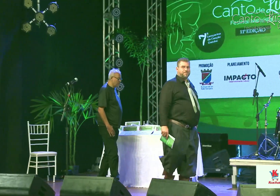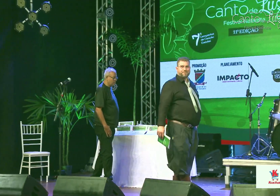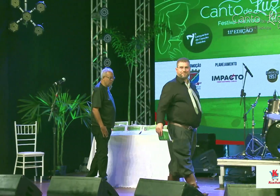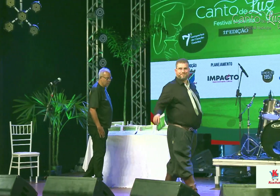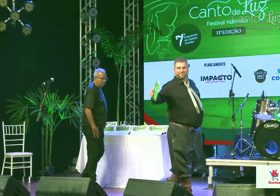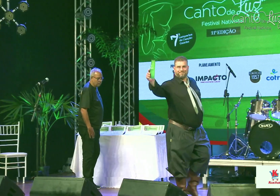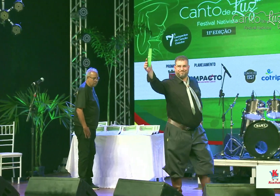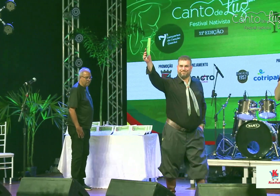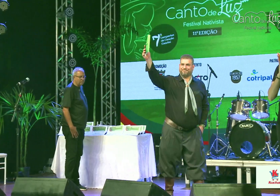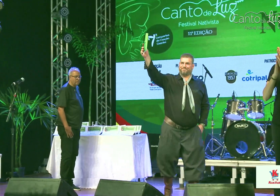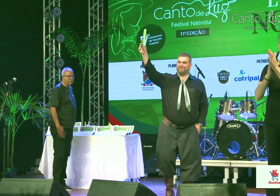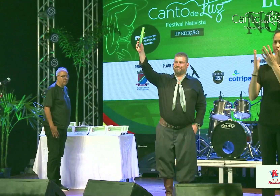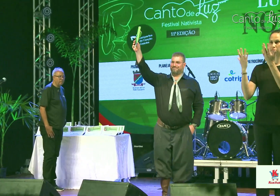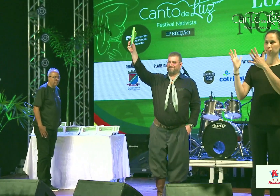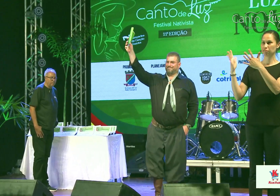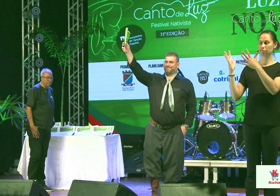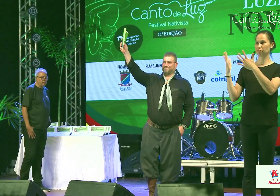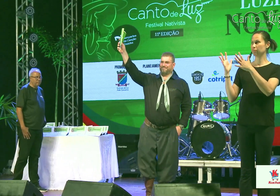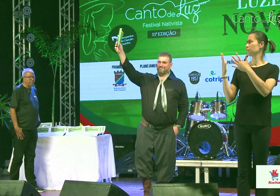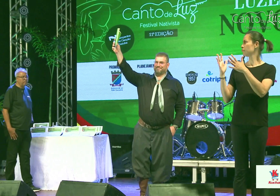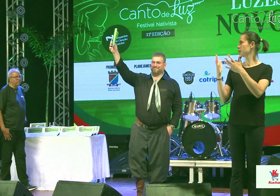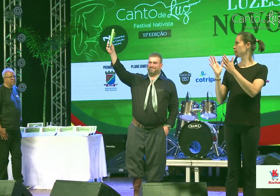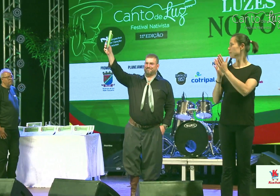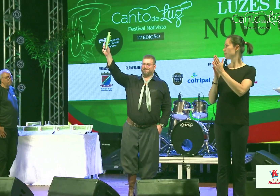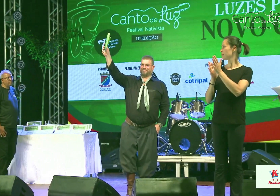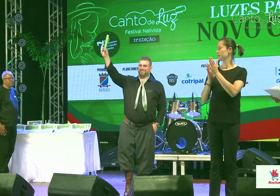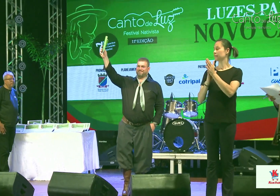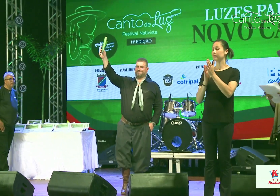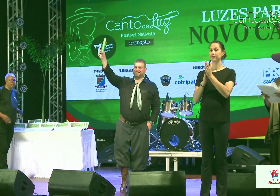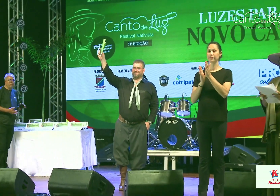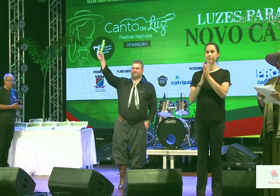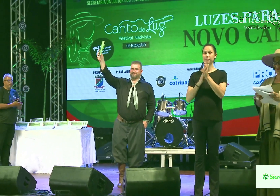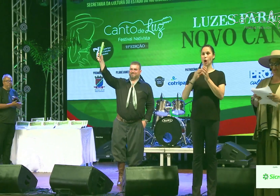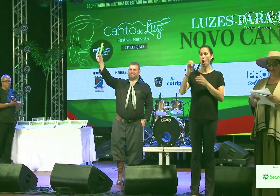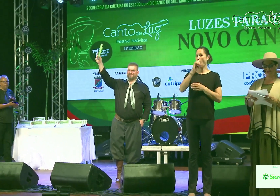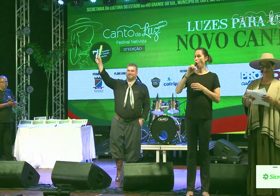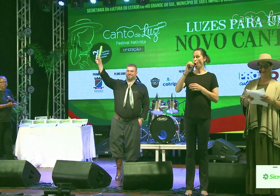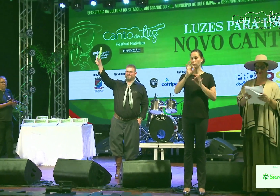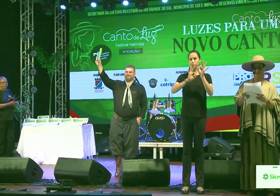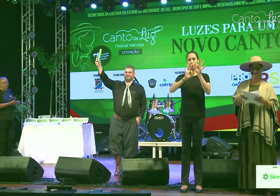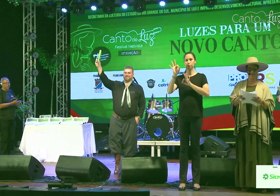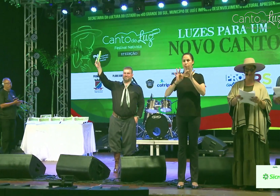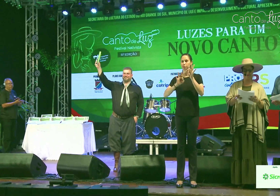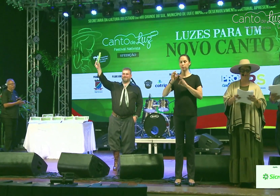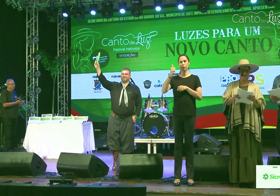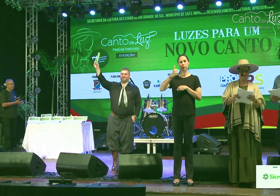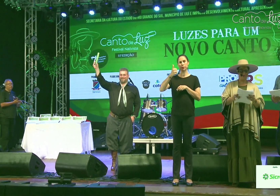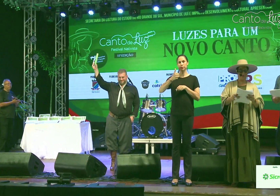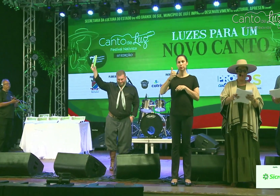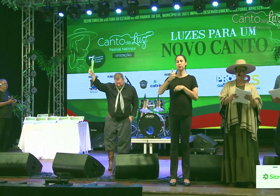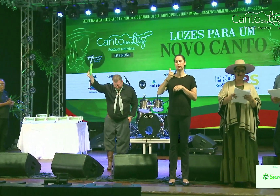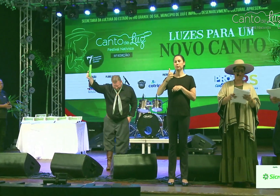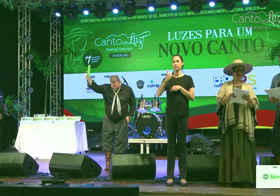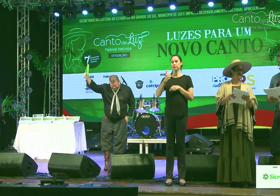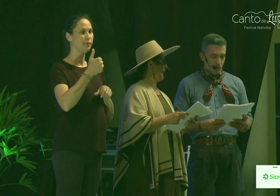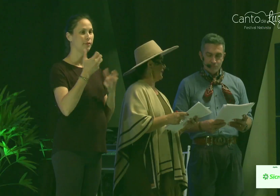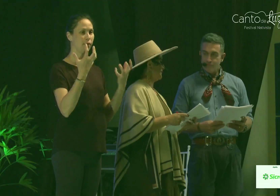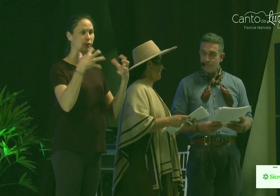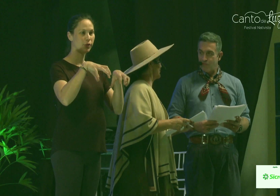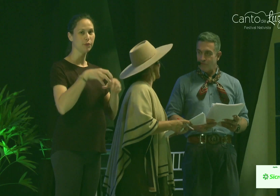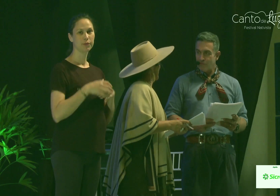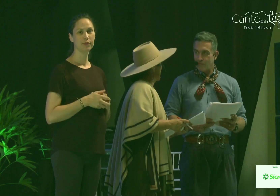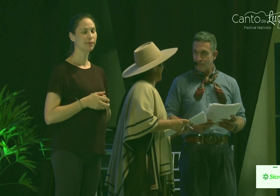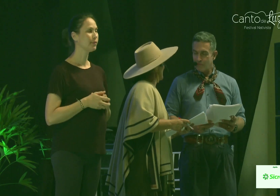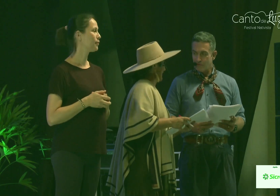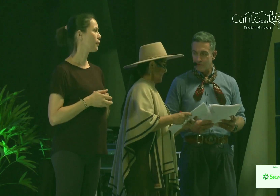de palmas para ele, gente, pela baita organização desta 11ª edição do festival. Muito bem,